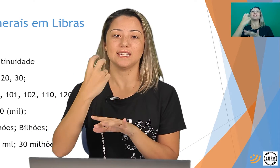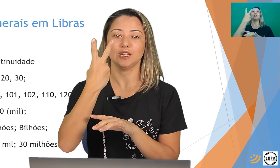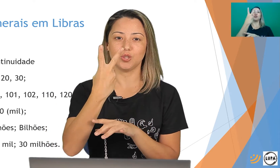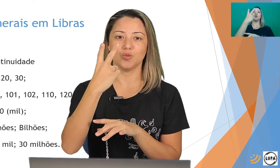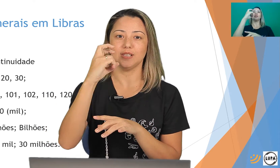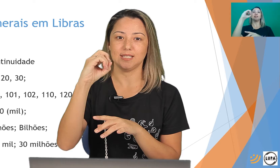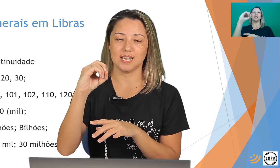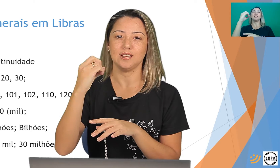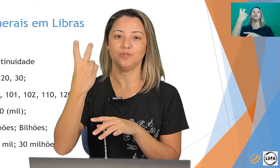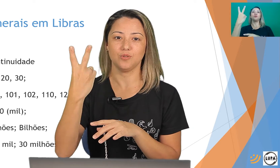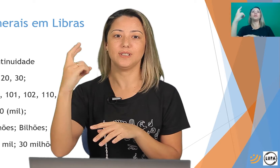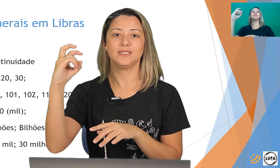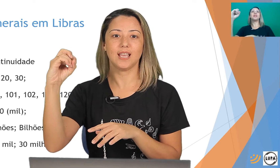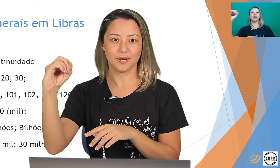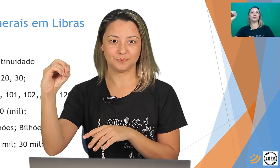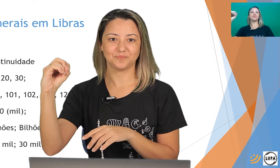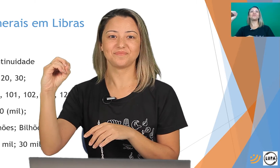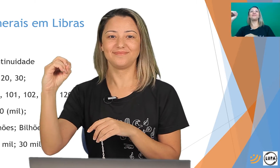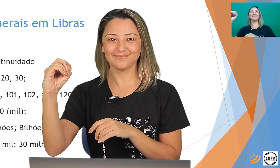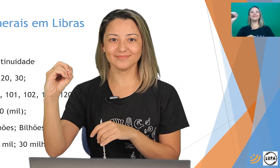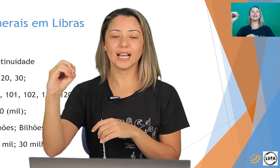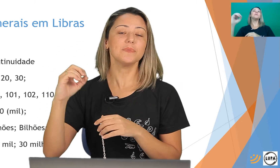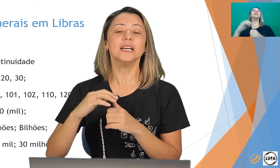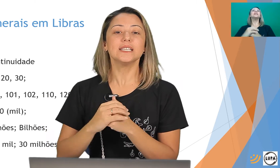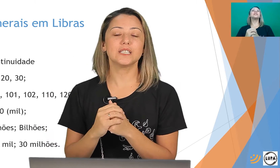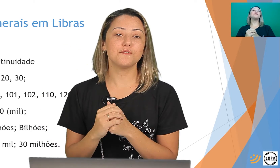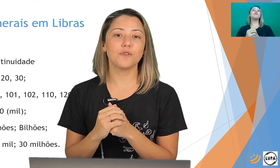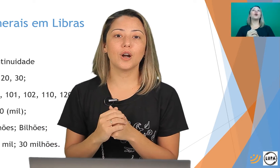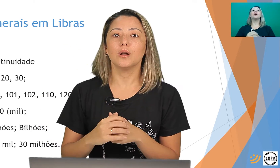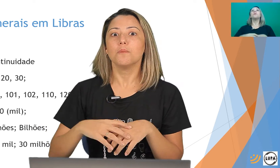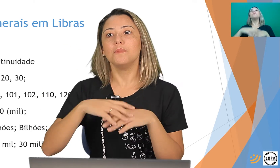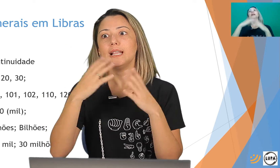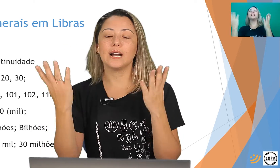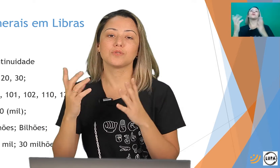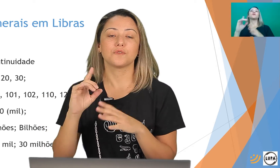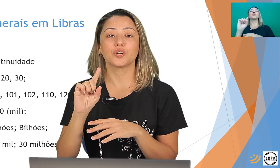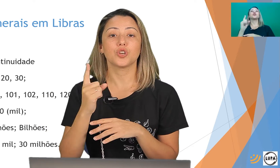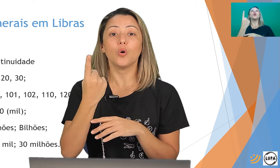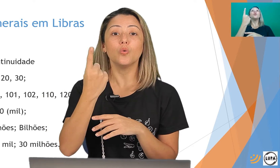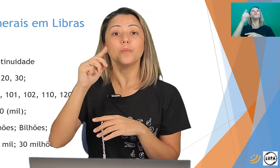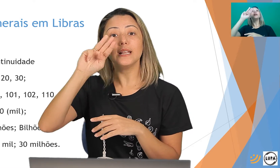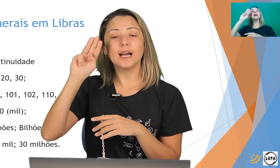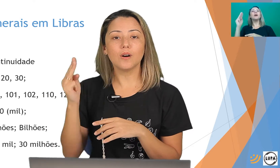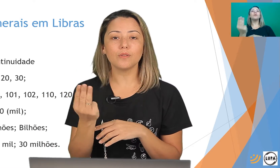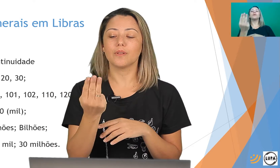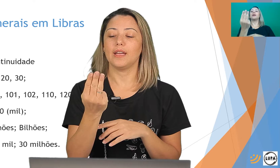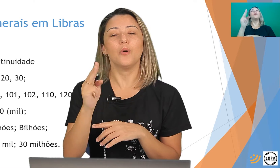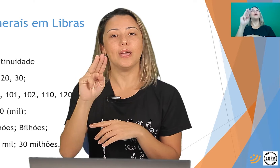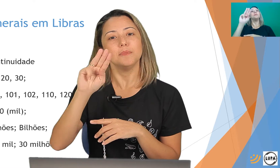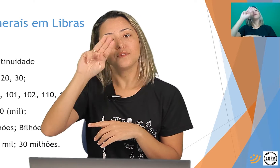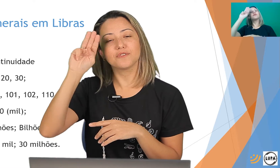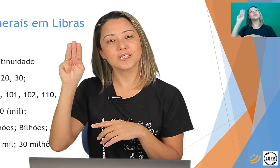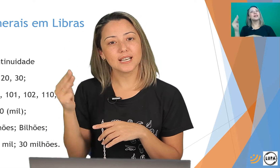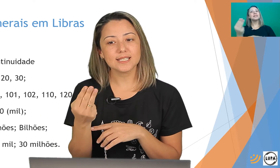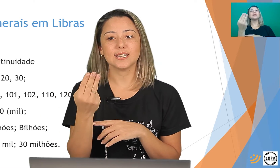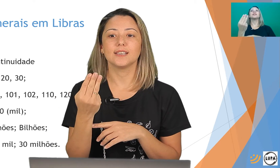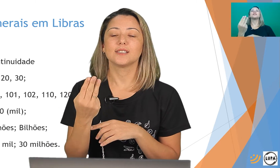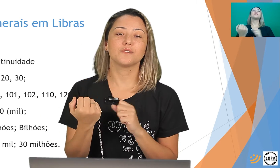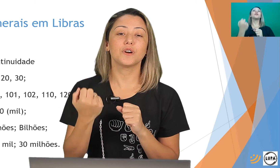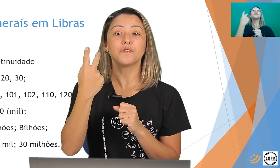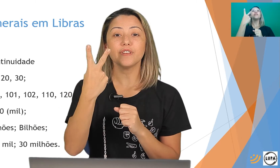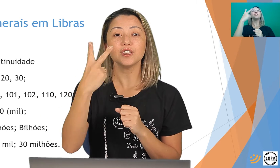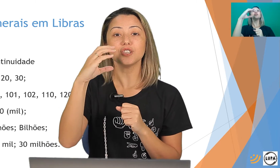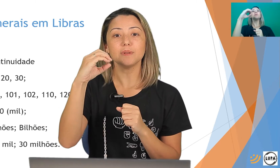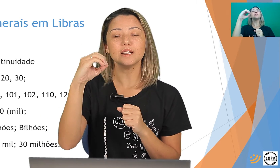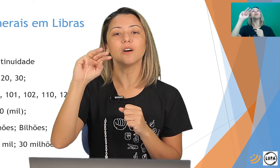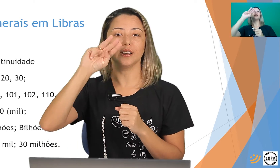Vou fazer 2020. Tá? Se for milhão, se for só 1 milhão, é o M. Vou fazer assim.